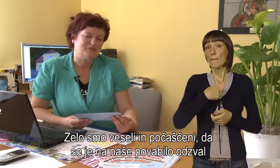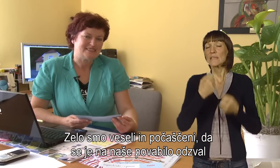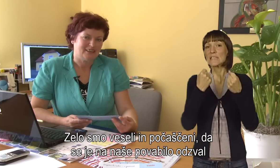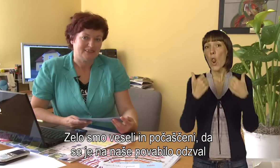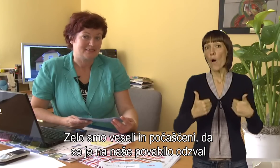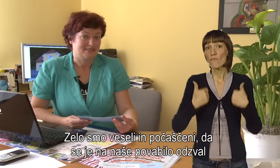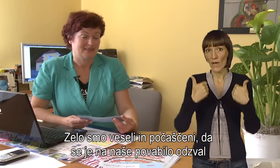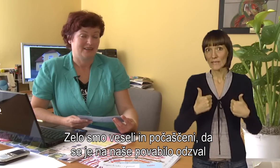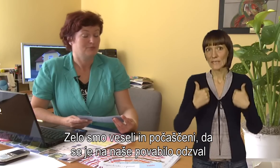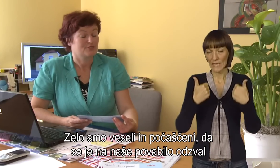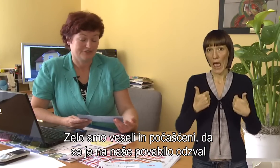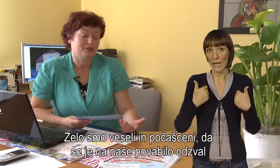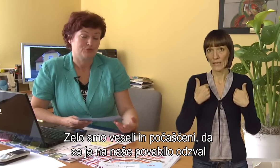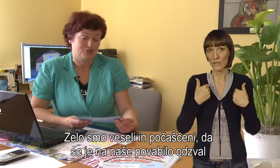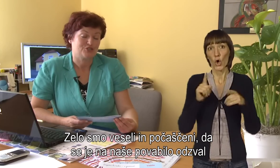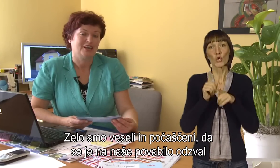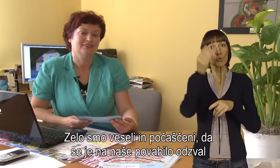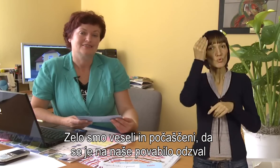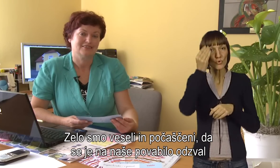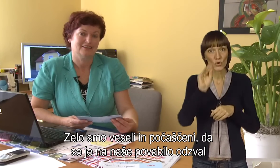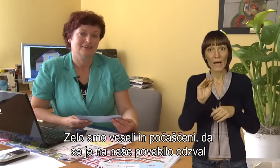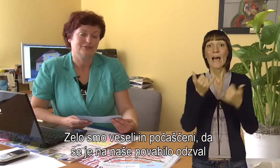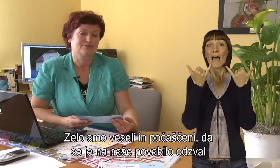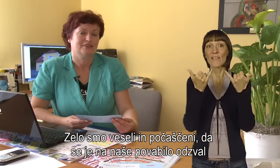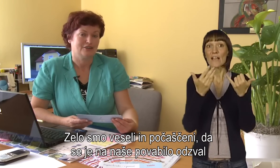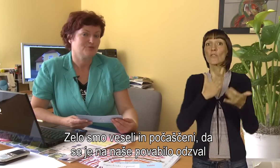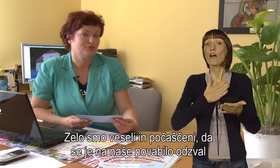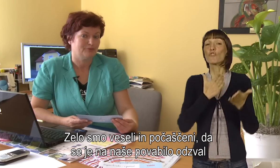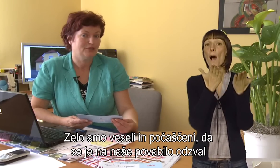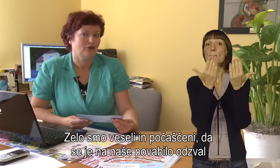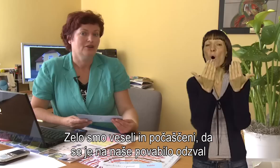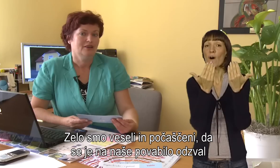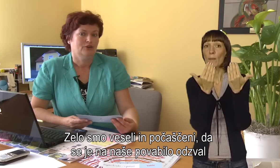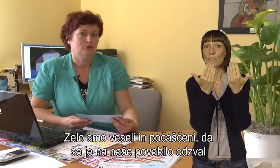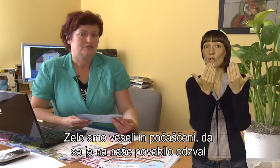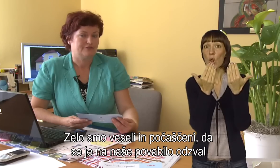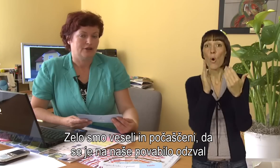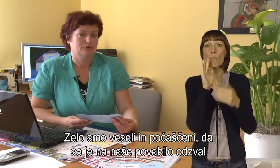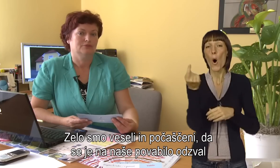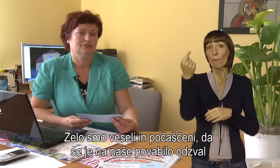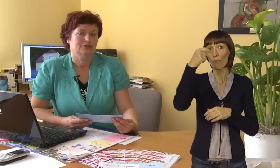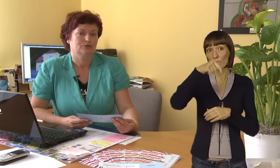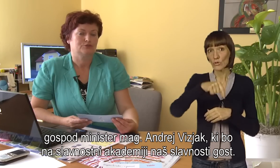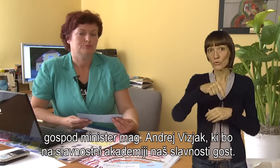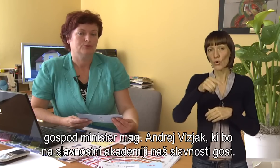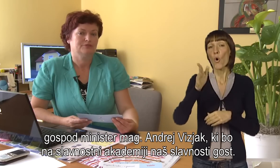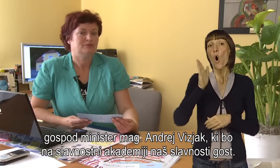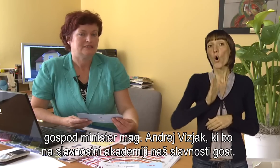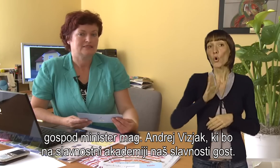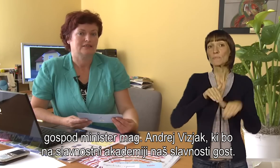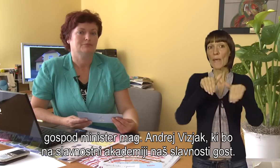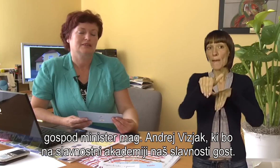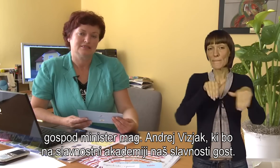Zelo smo veseli, da se je, in pa seveda počaščeni, da se je letos na naše povabilo odzval